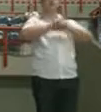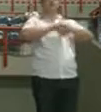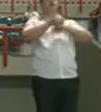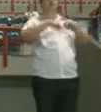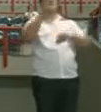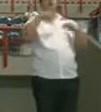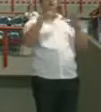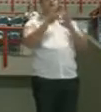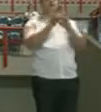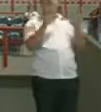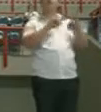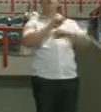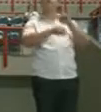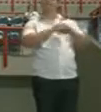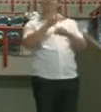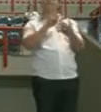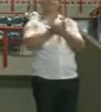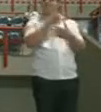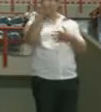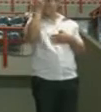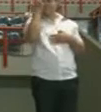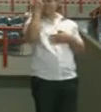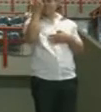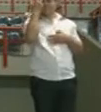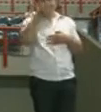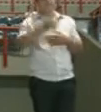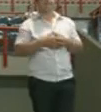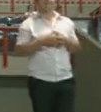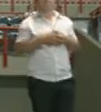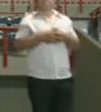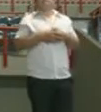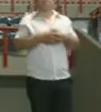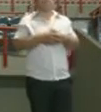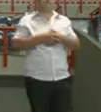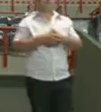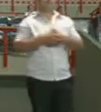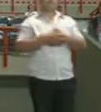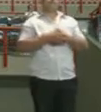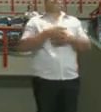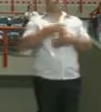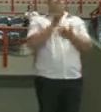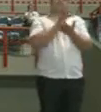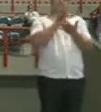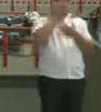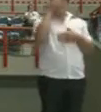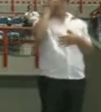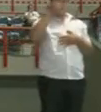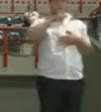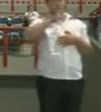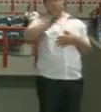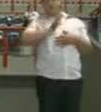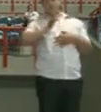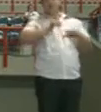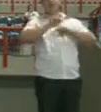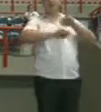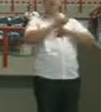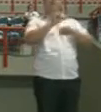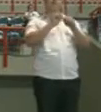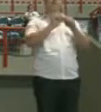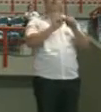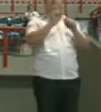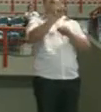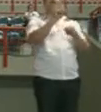essa libertação viesse a ocorrer um dia. Sabedores disso, o que é que as elites se propõem a fazer? Criam